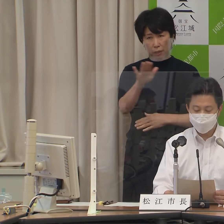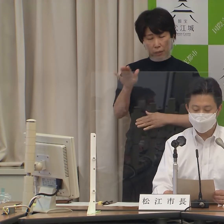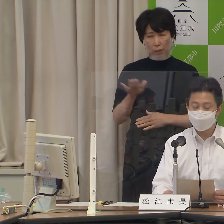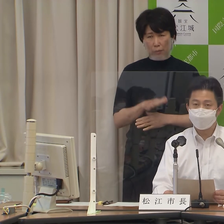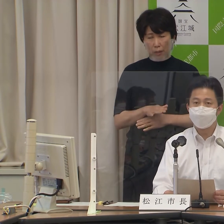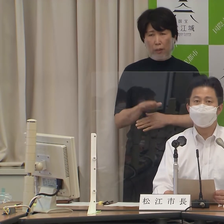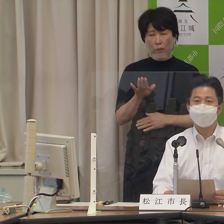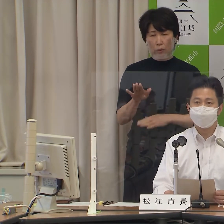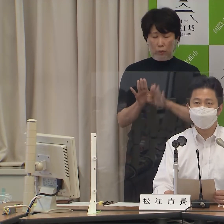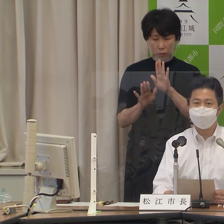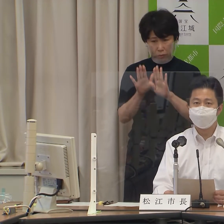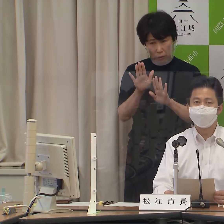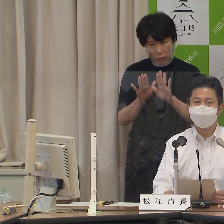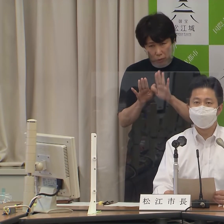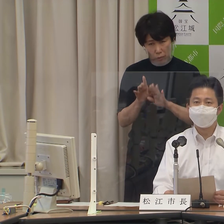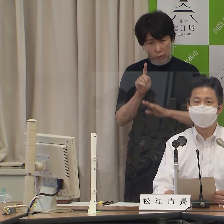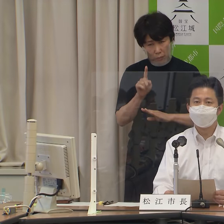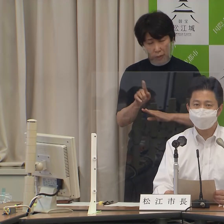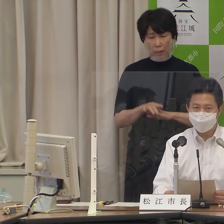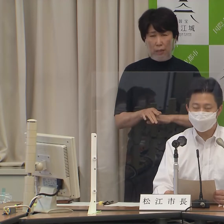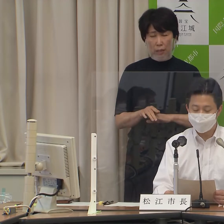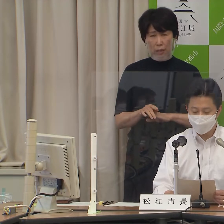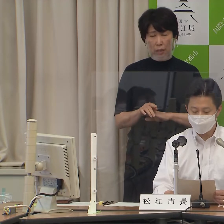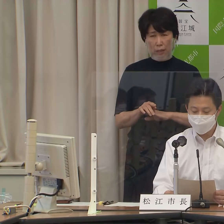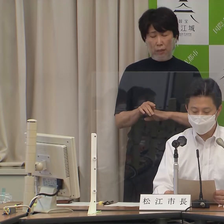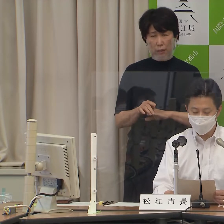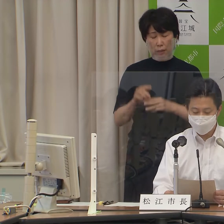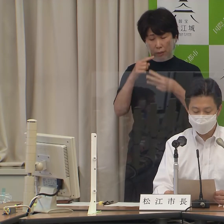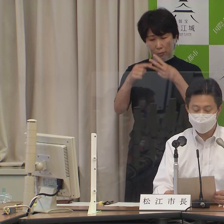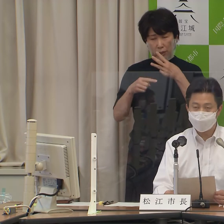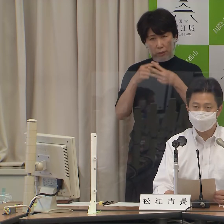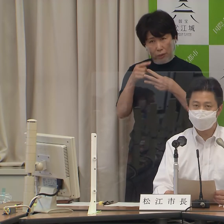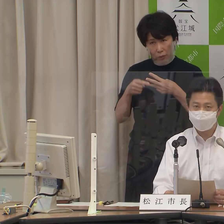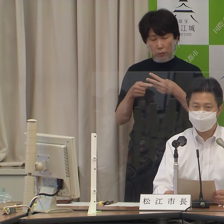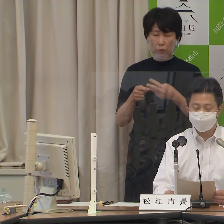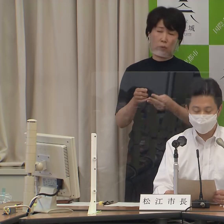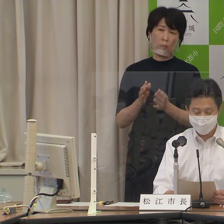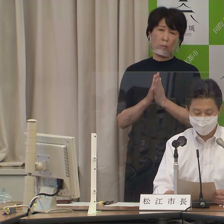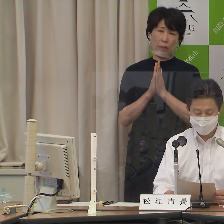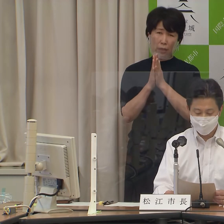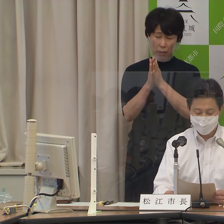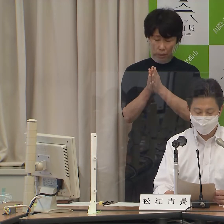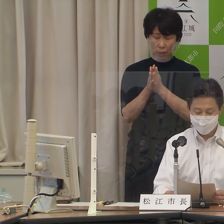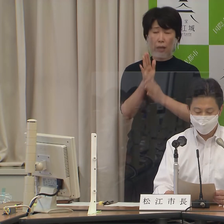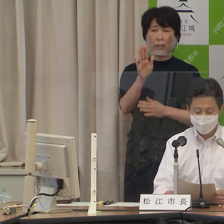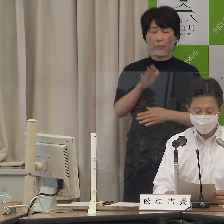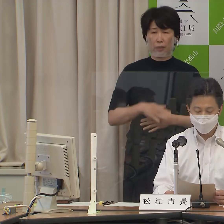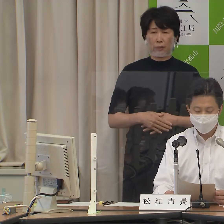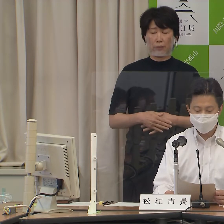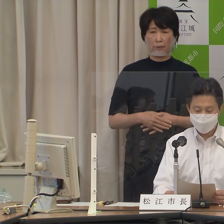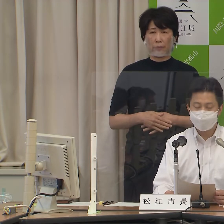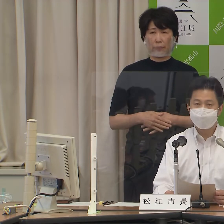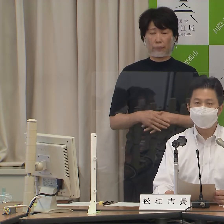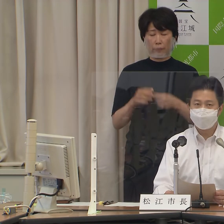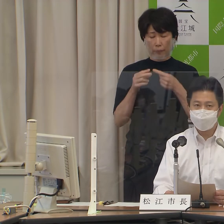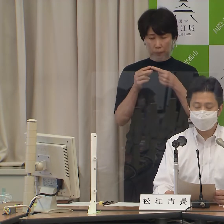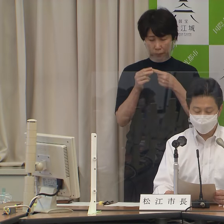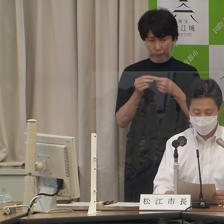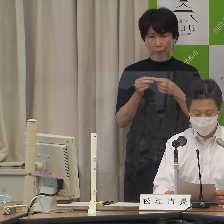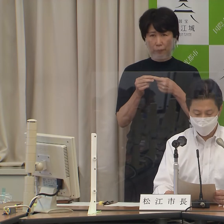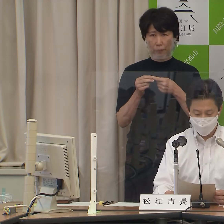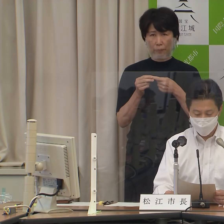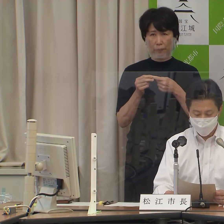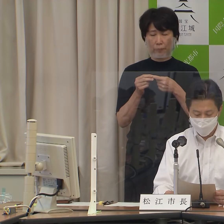こうした状況を踏まえて以下3点お願いをさせていただきます。まず1点目